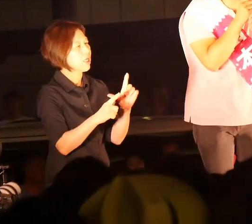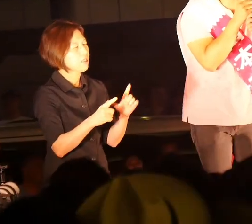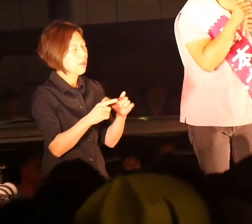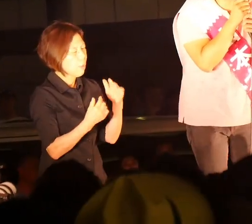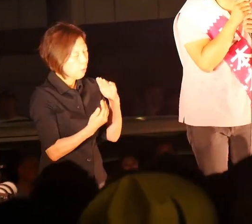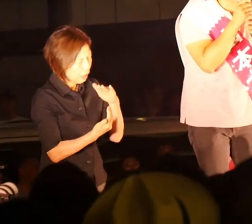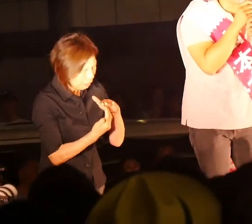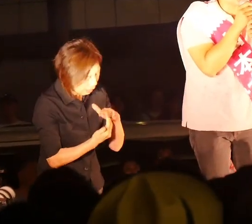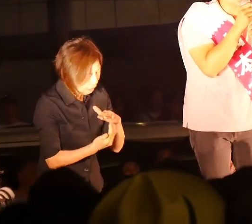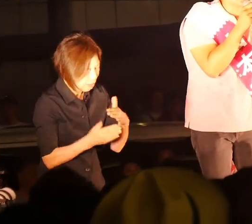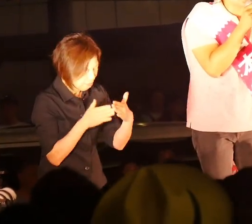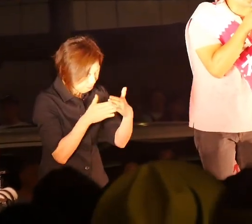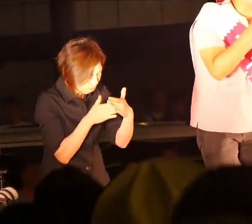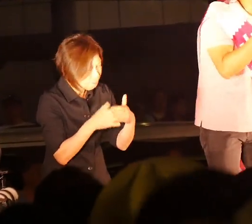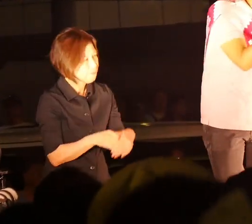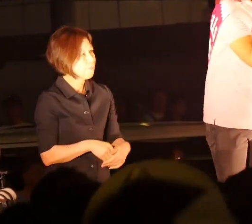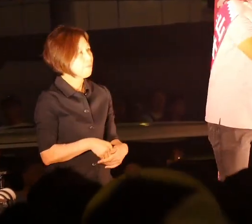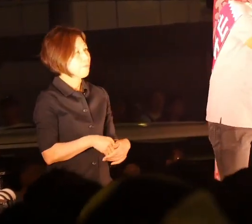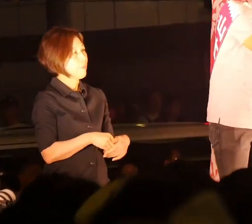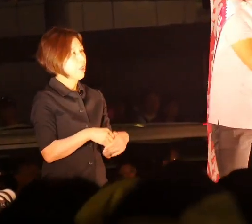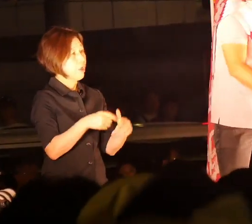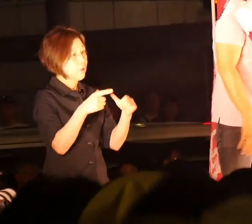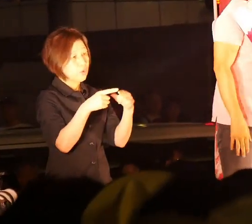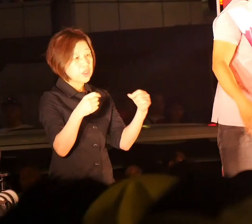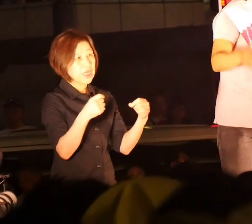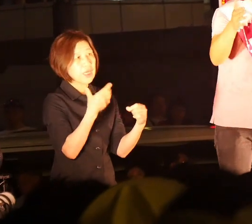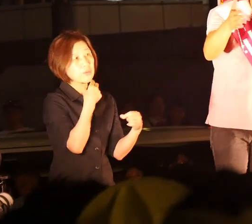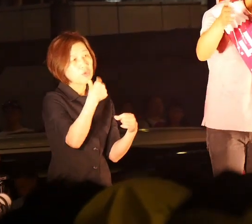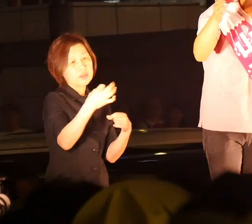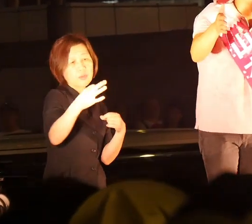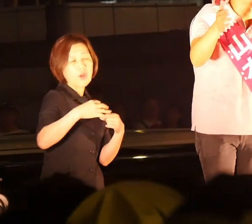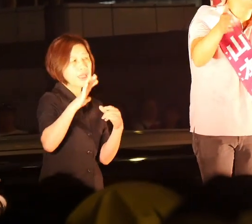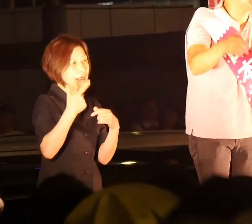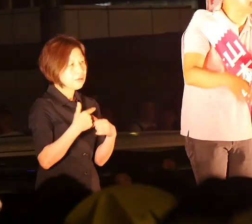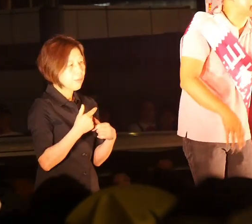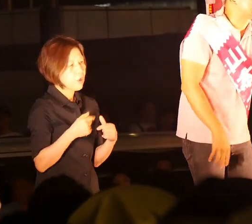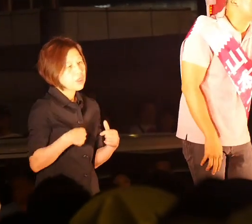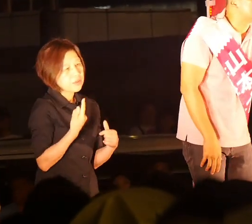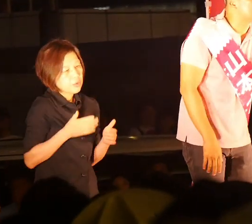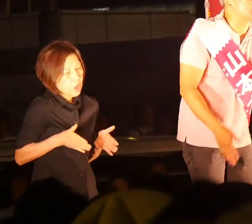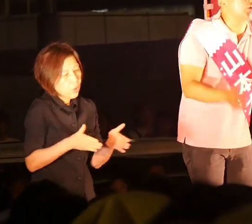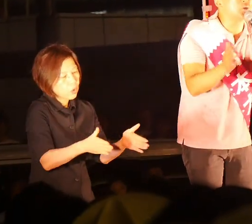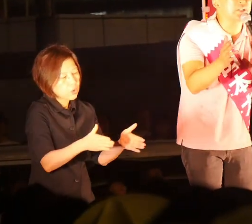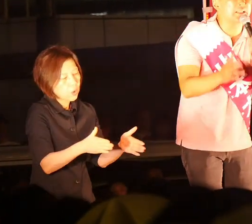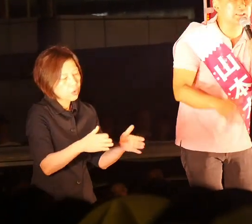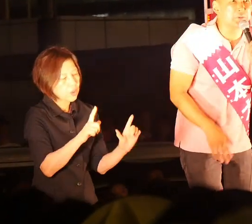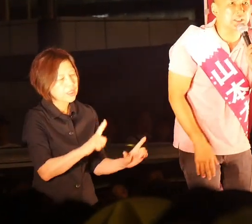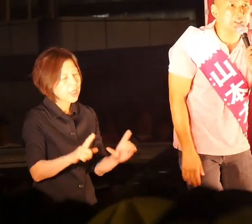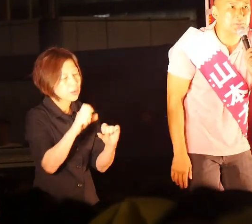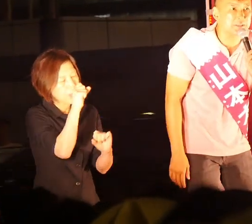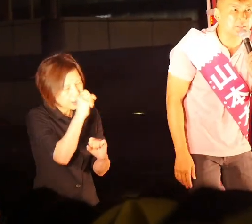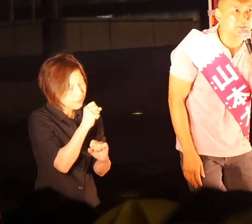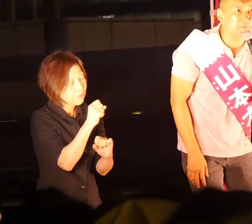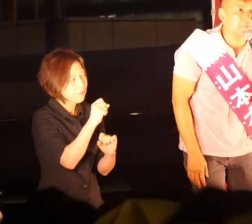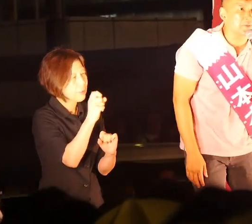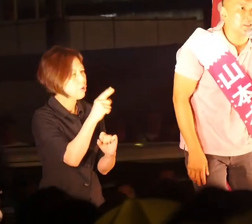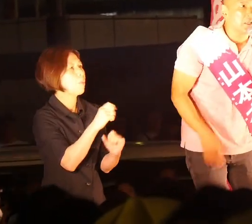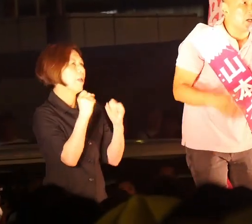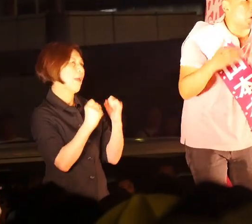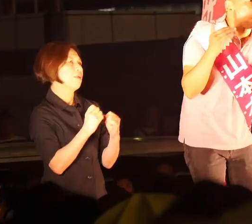界だ。国からの福祉を受けなくても一人で路上で生きたい、そう思う方々もいらっしゃいます